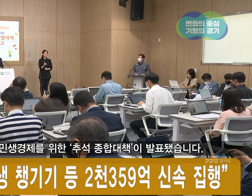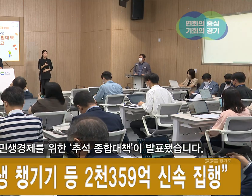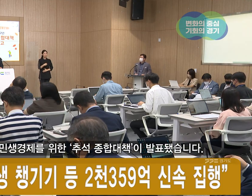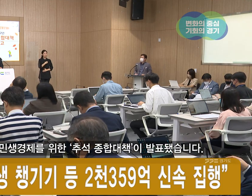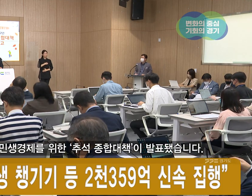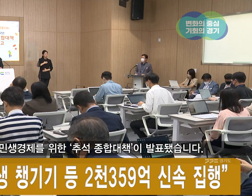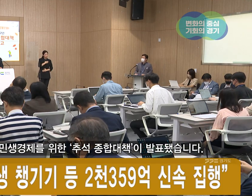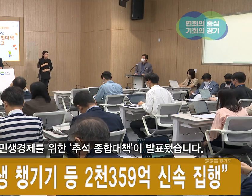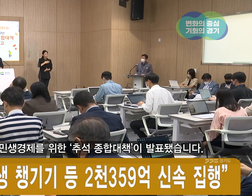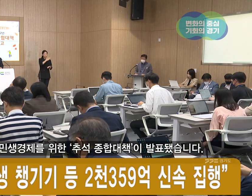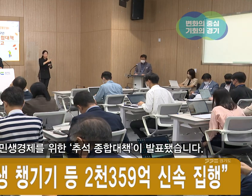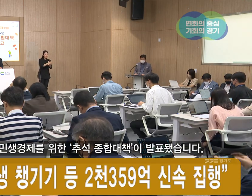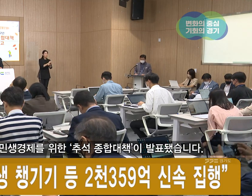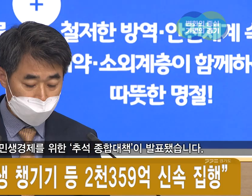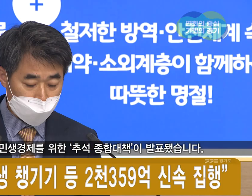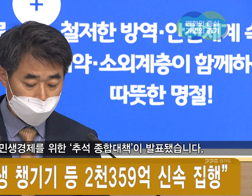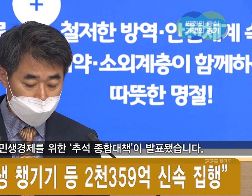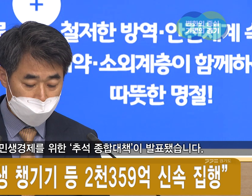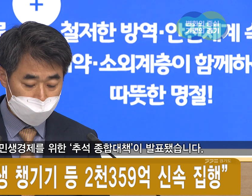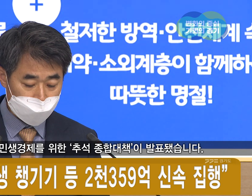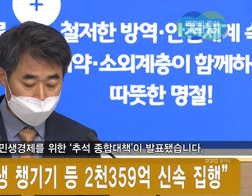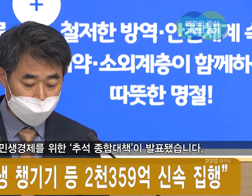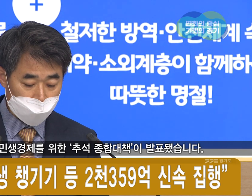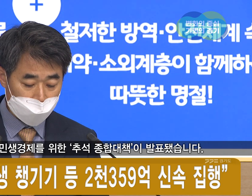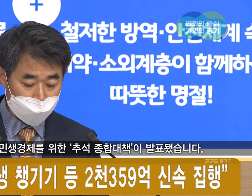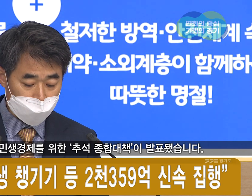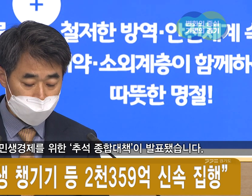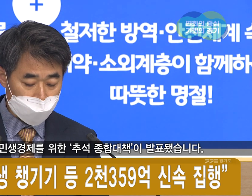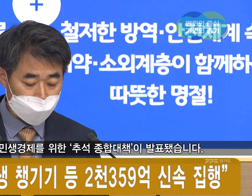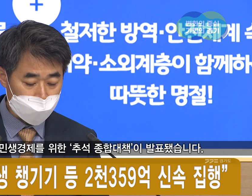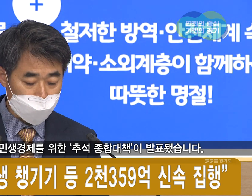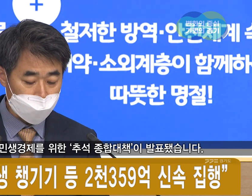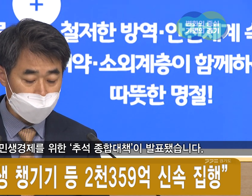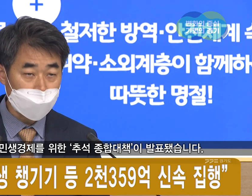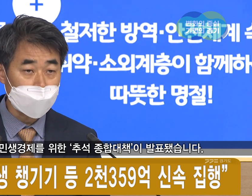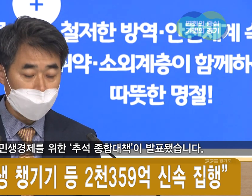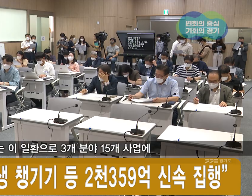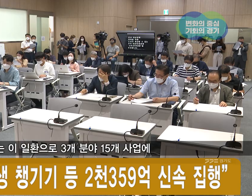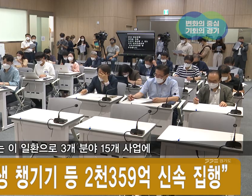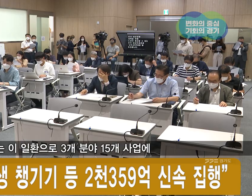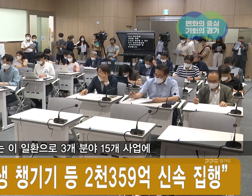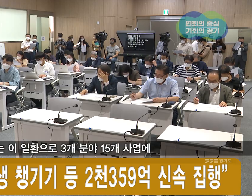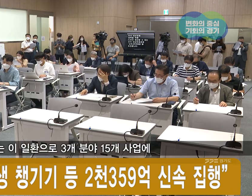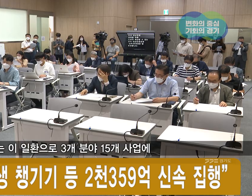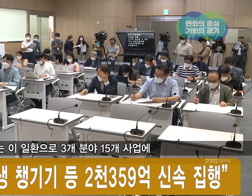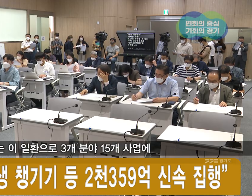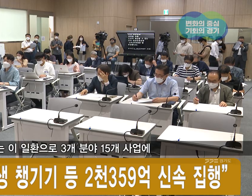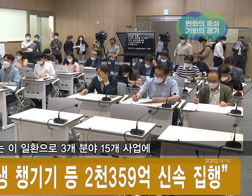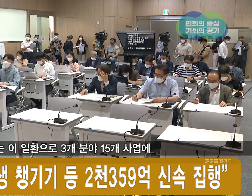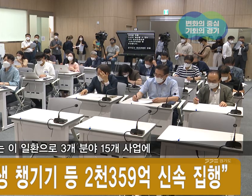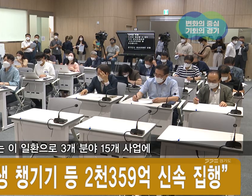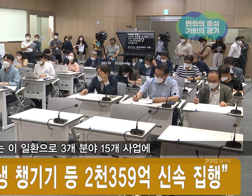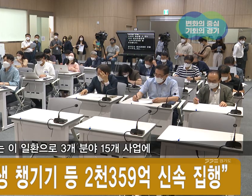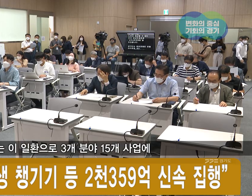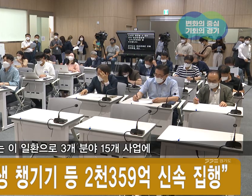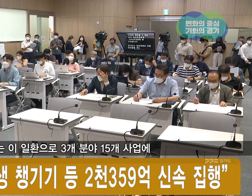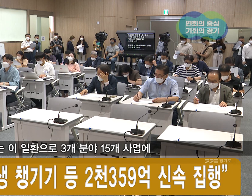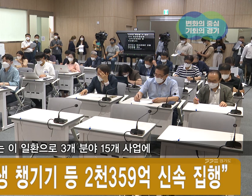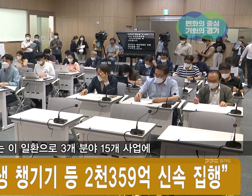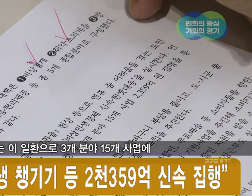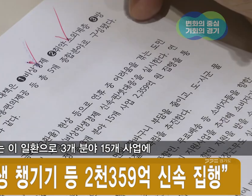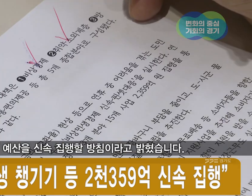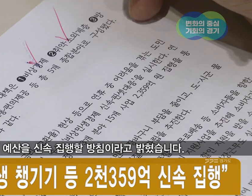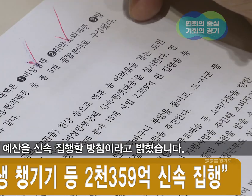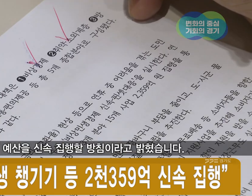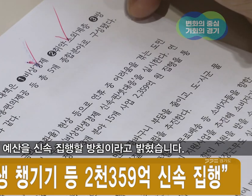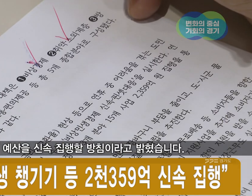추석 연휴를 앞두고 민생경제를 위한 추석 종합대책이 발표됐습니다. 경기도는 일환으로 3개 분야 15개